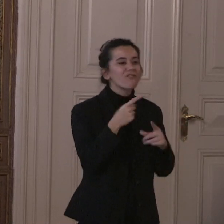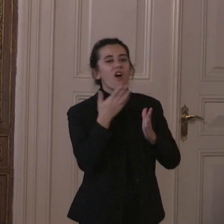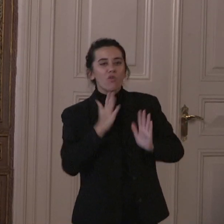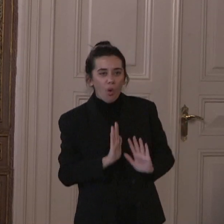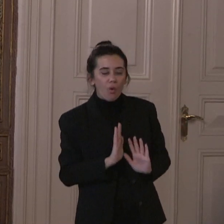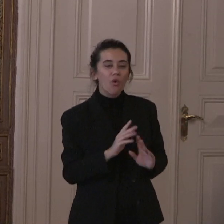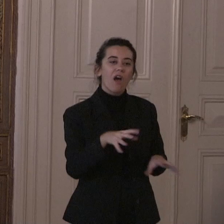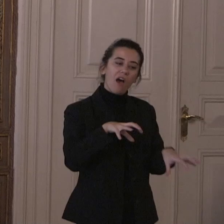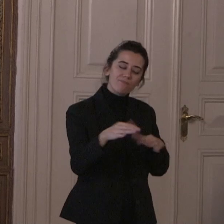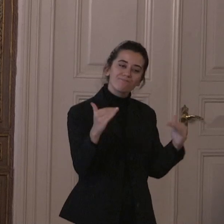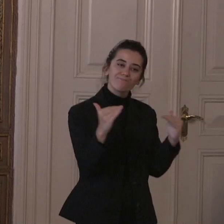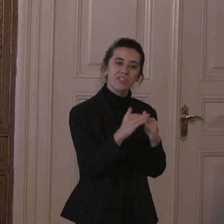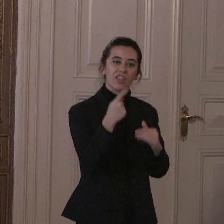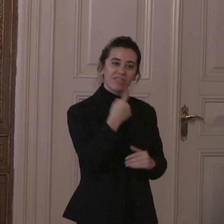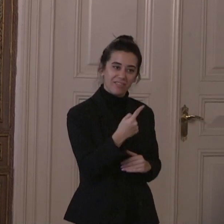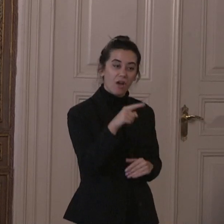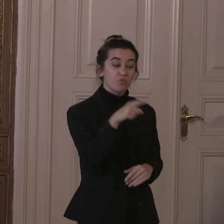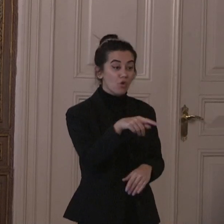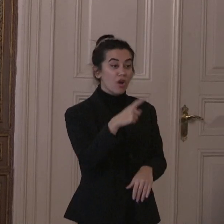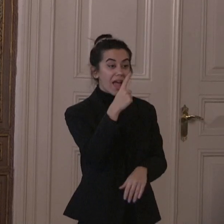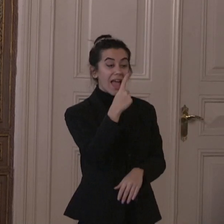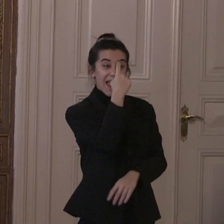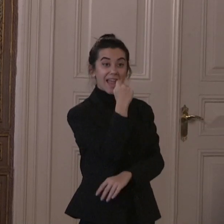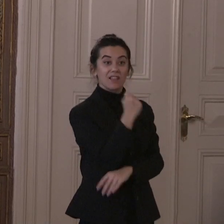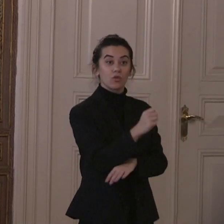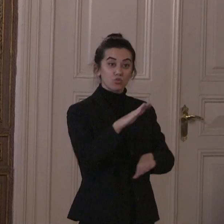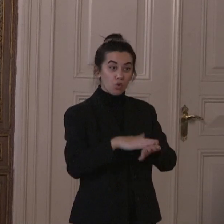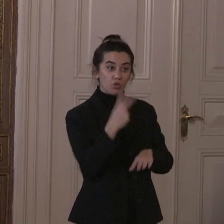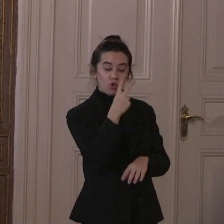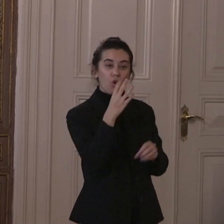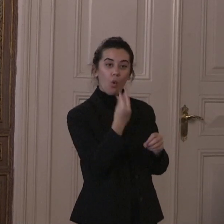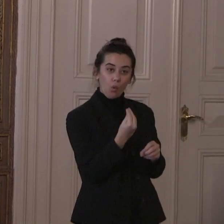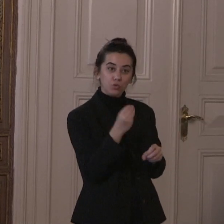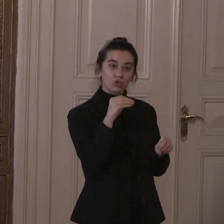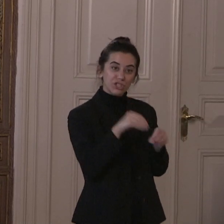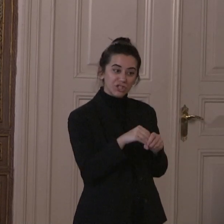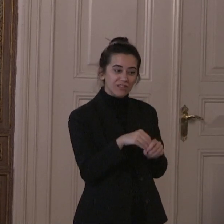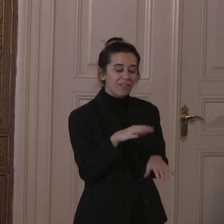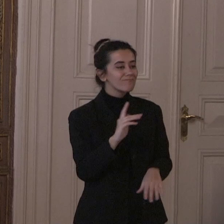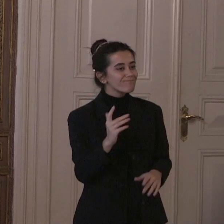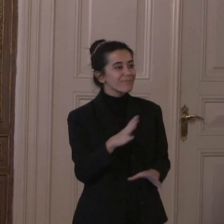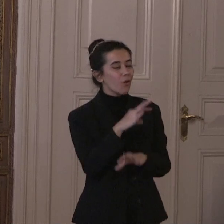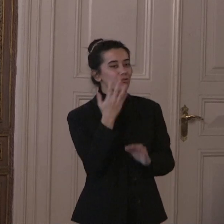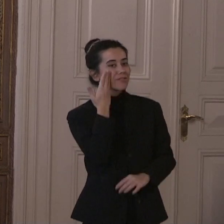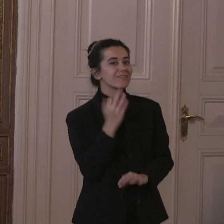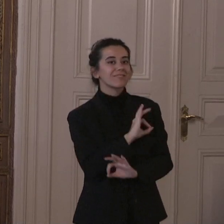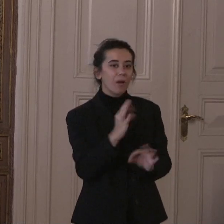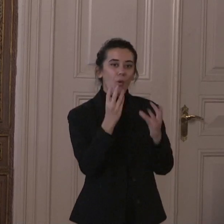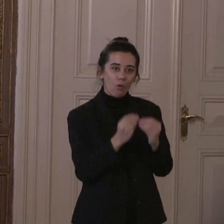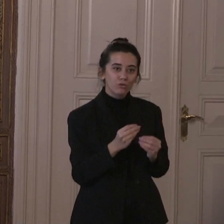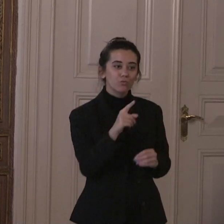görmüşler. Heykellere dokunmak da kör öğrencinin çok hoşuna gitmiş. Ve çünkü onları bir gören bir görmeyen olarak